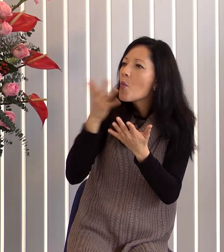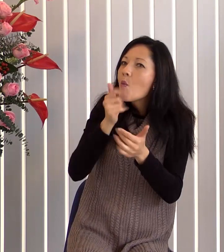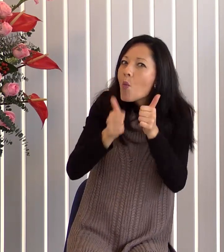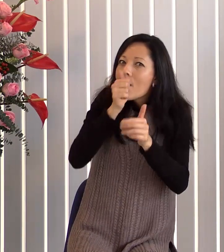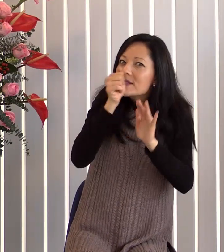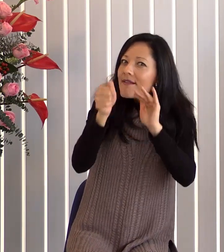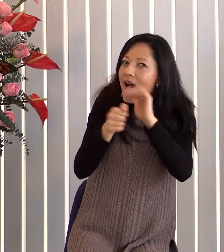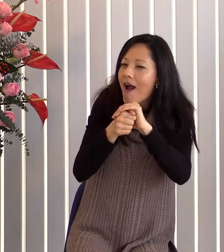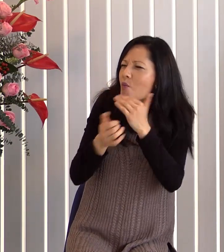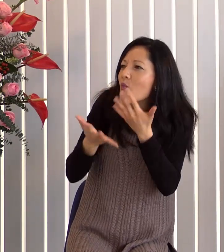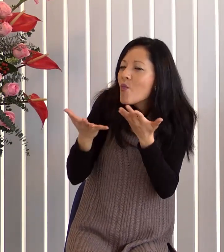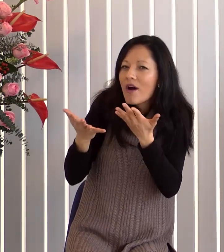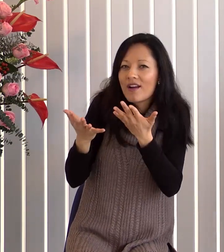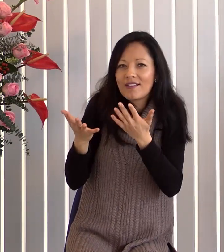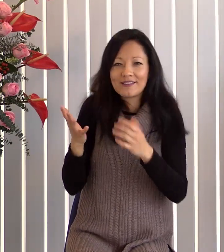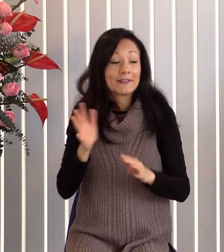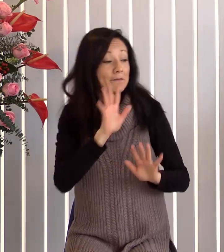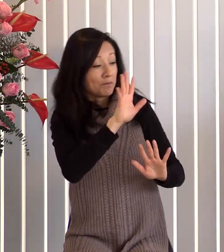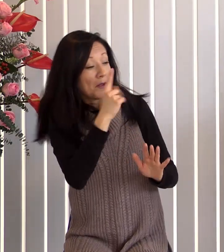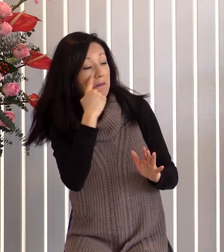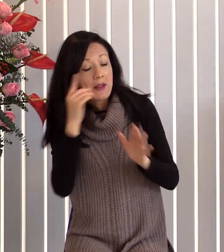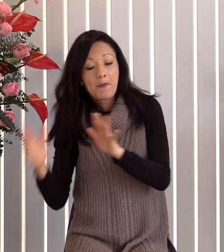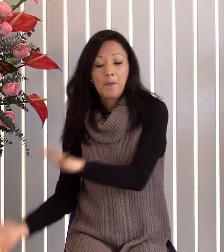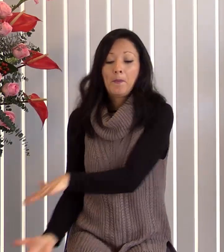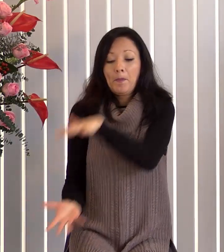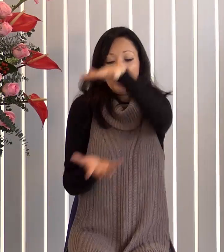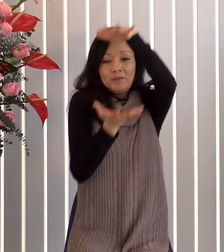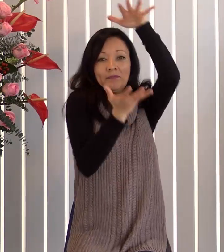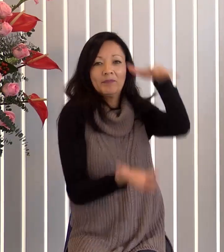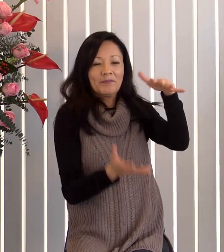secreto. Y él saca manual para entender a la esposa.